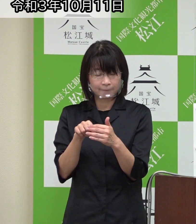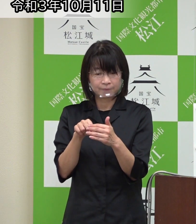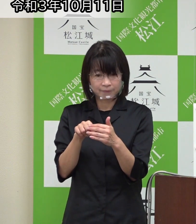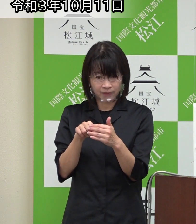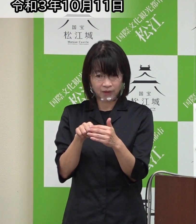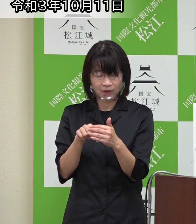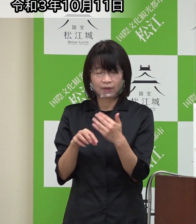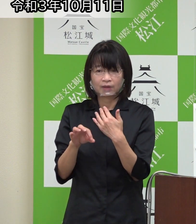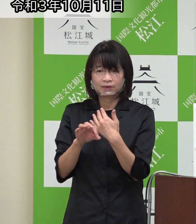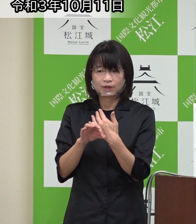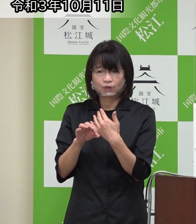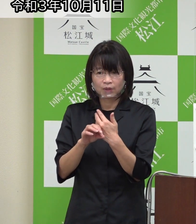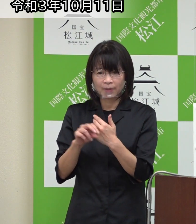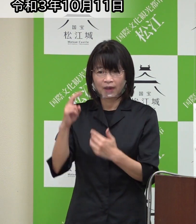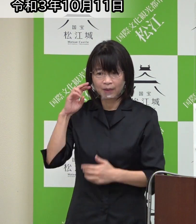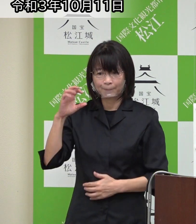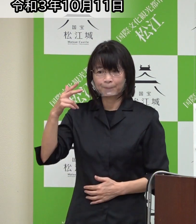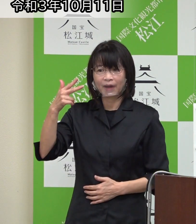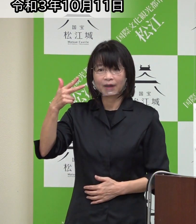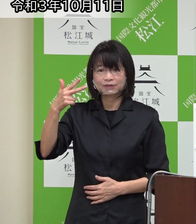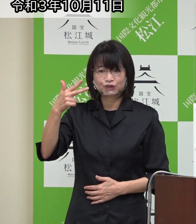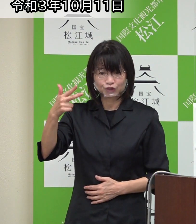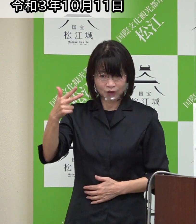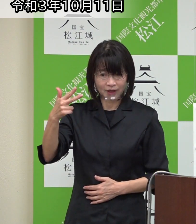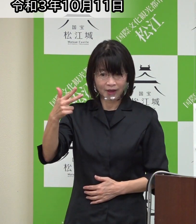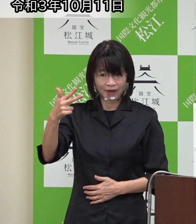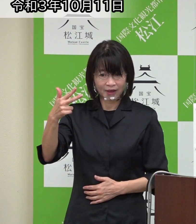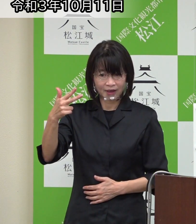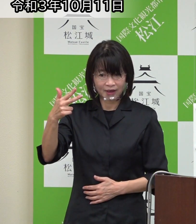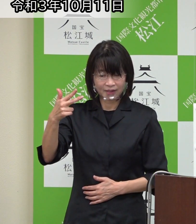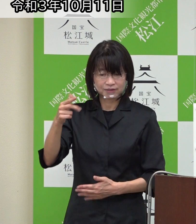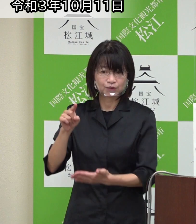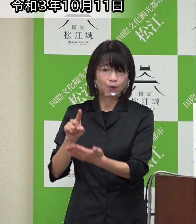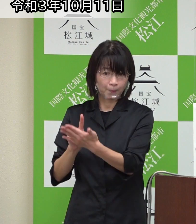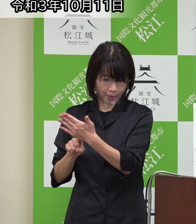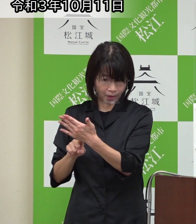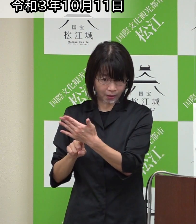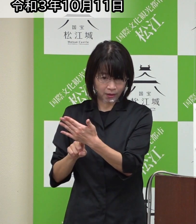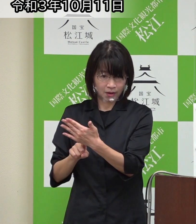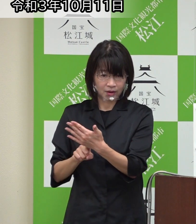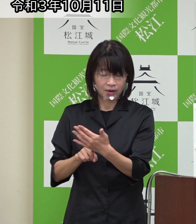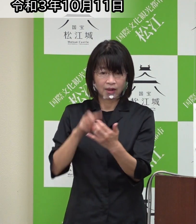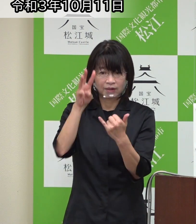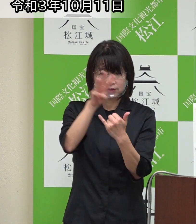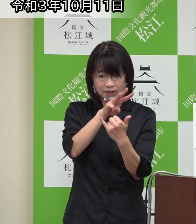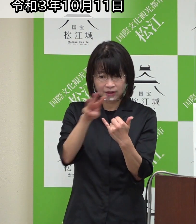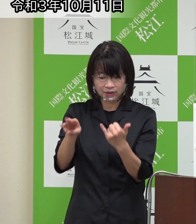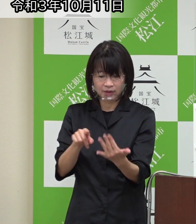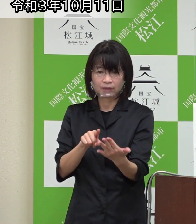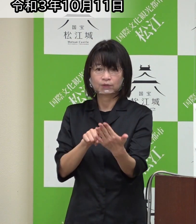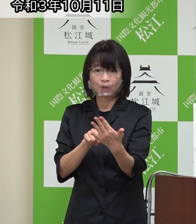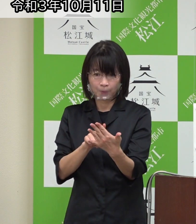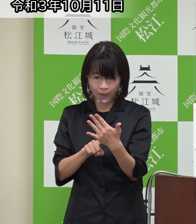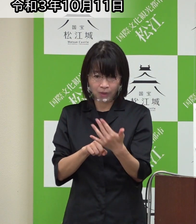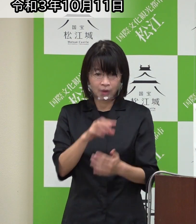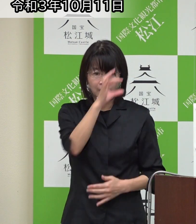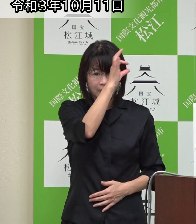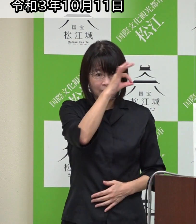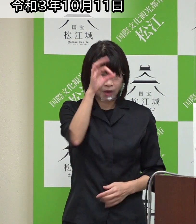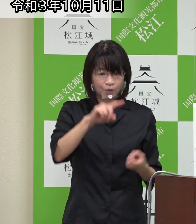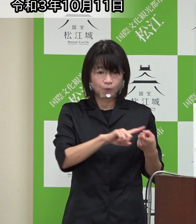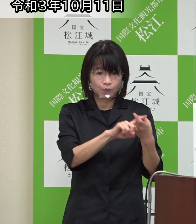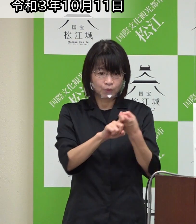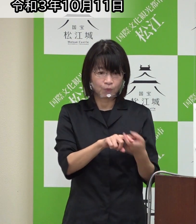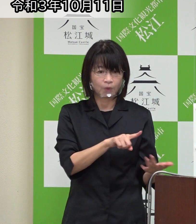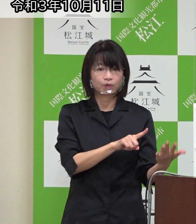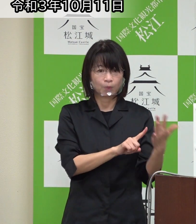つがあり、松江観光協会だけのものがあり、多岐に分かれていると。で松江観光協会